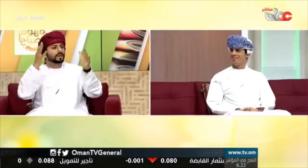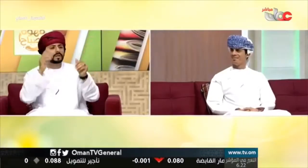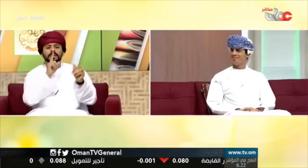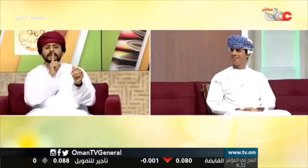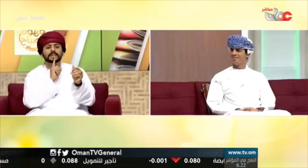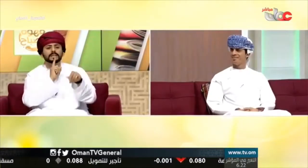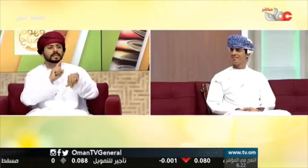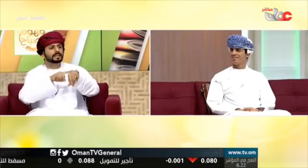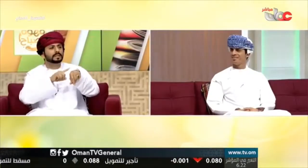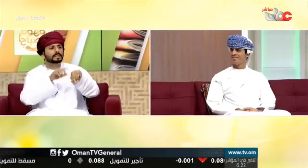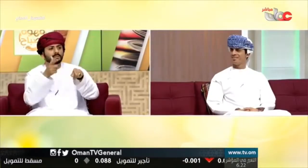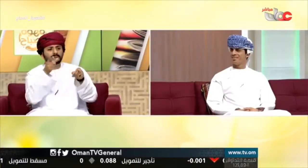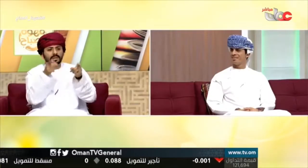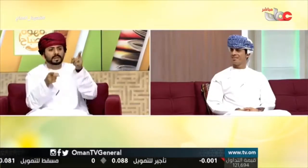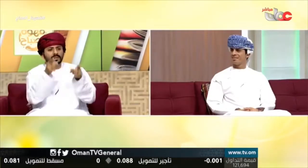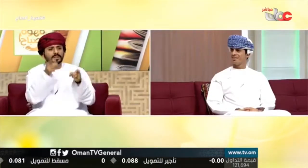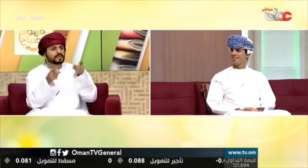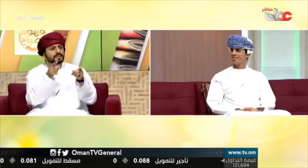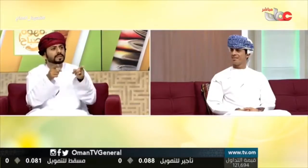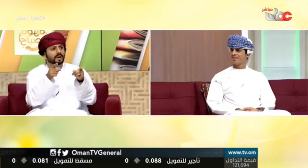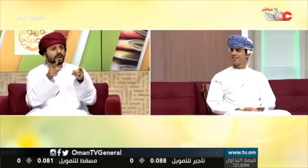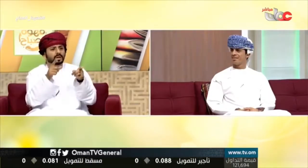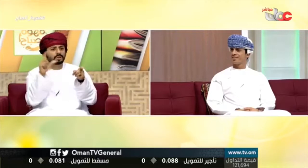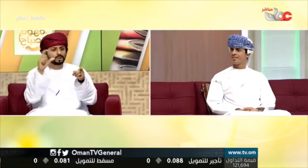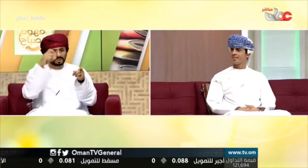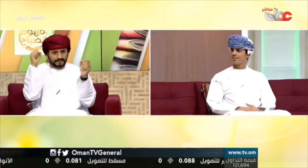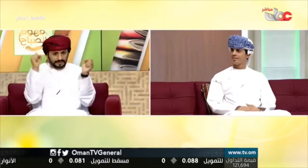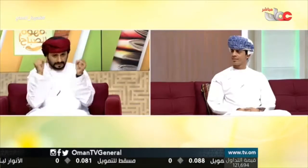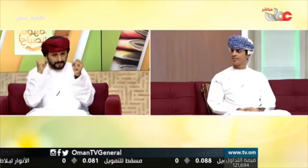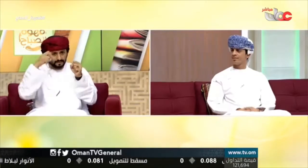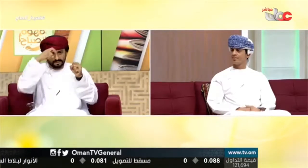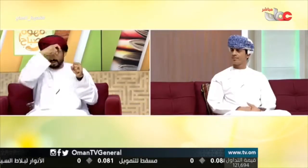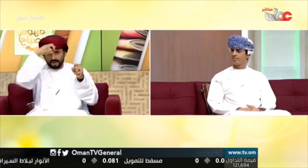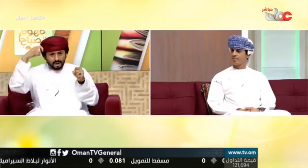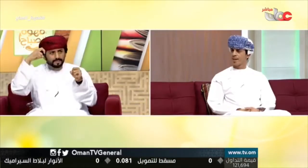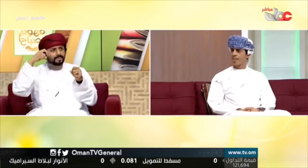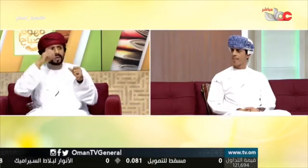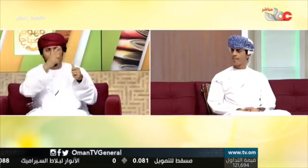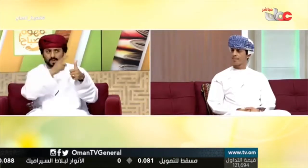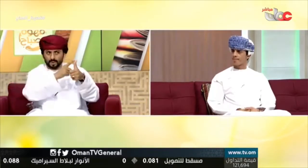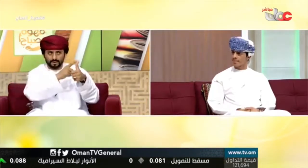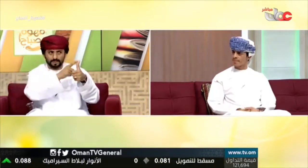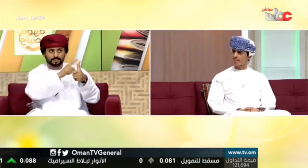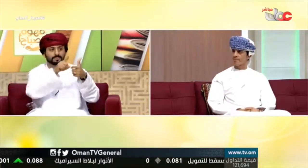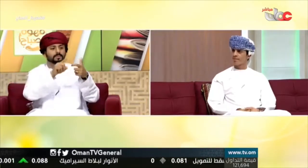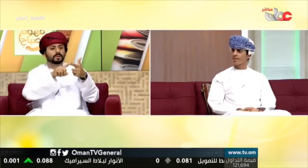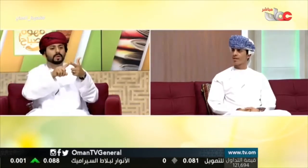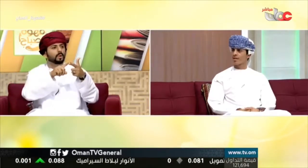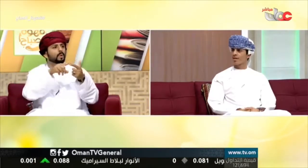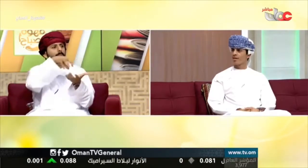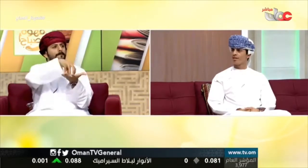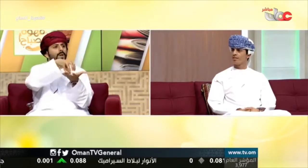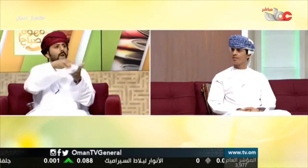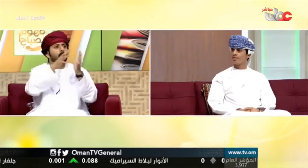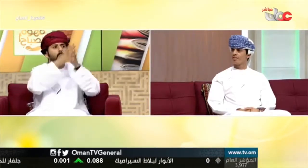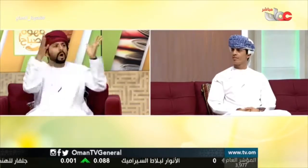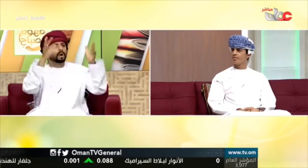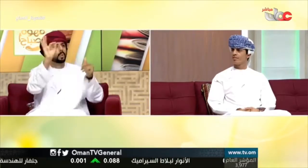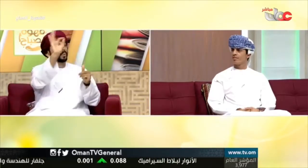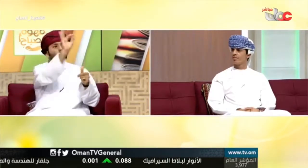للعسل الكثير، متى يعني توقيت يكون هناك عسل أكثر كمية تحصلوها في فصل الصيف